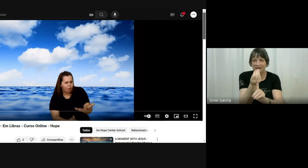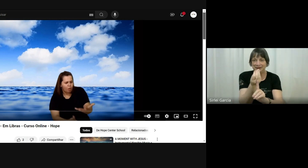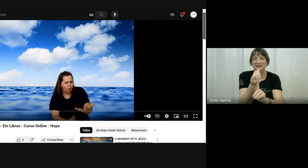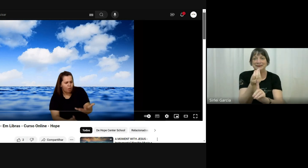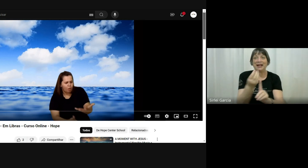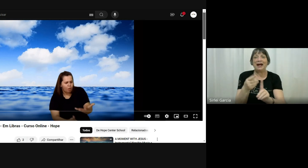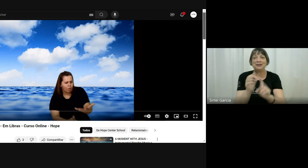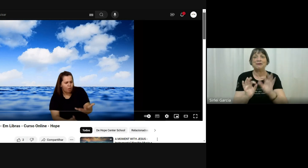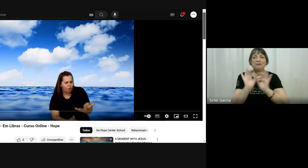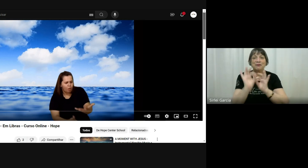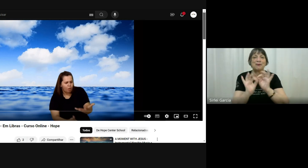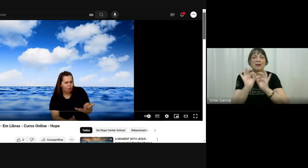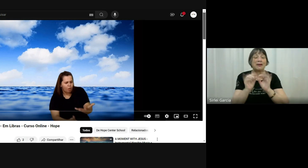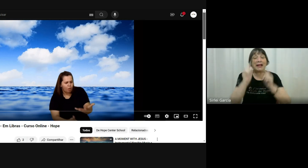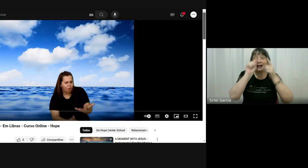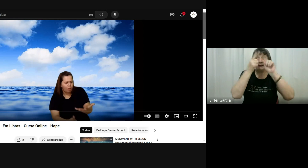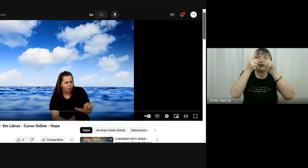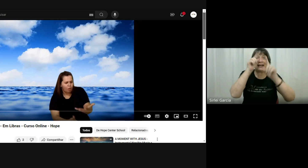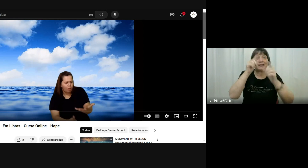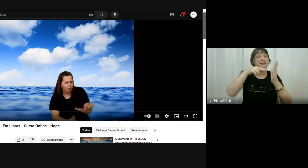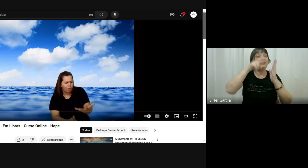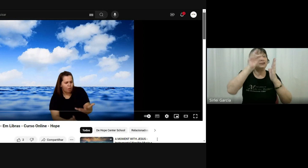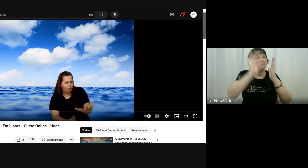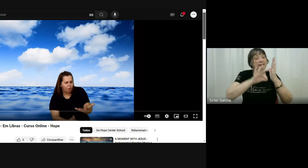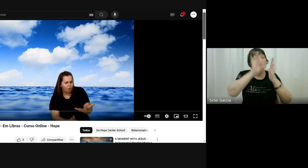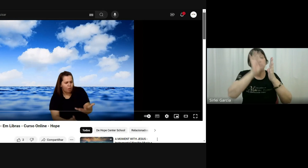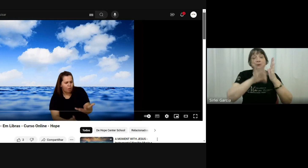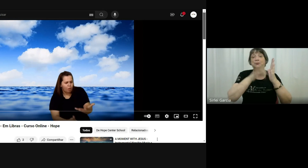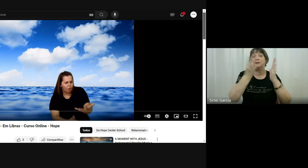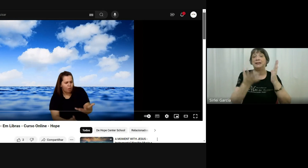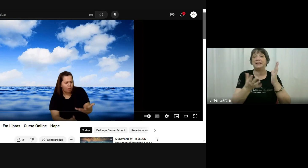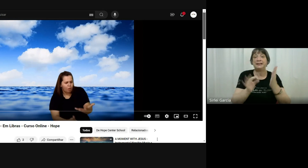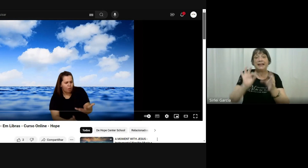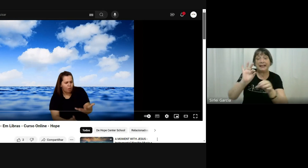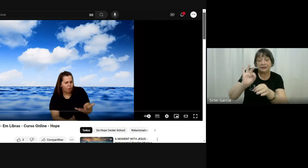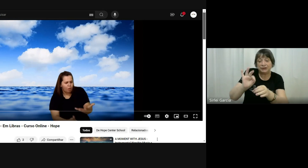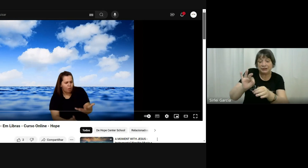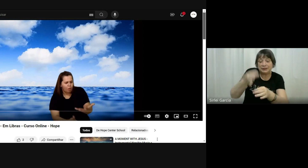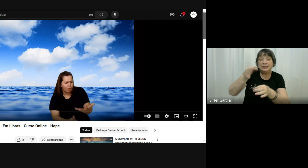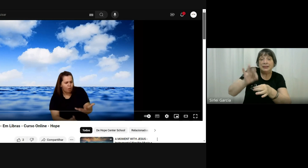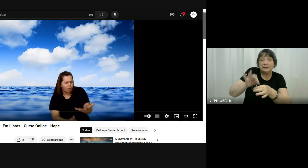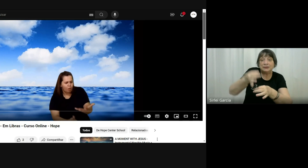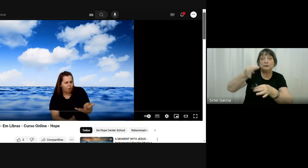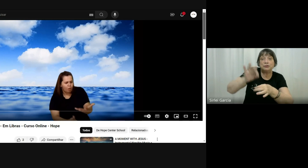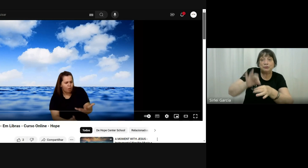arte. Aí o que eu vou... Ideia de pintura, ideia